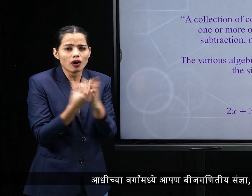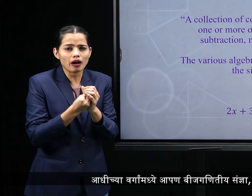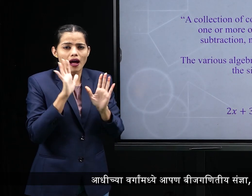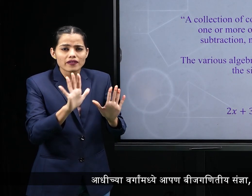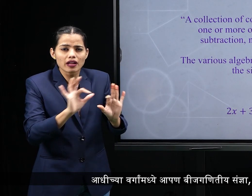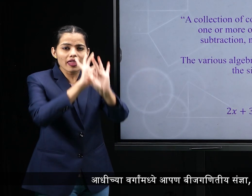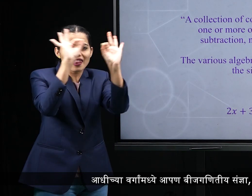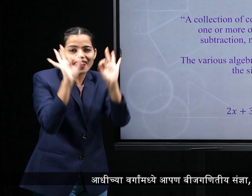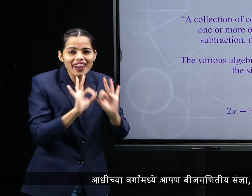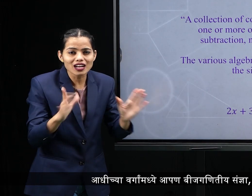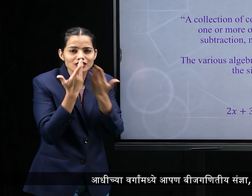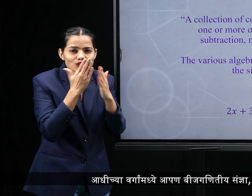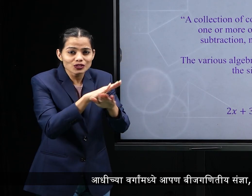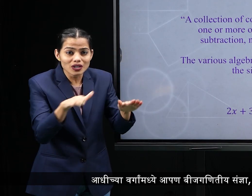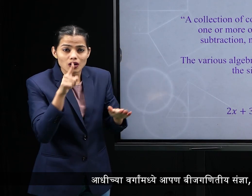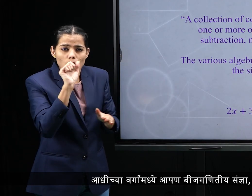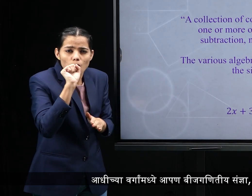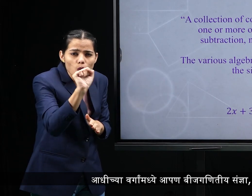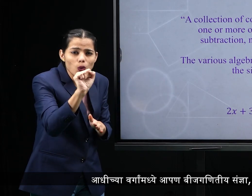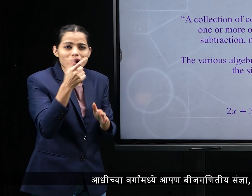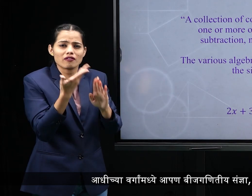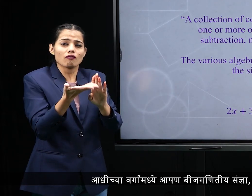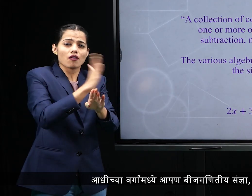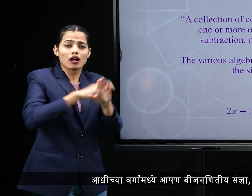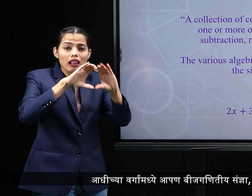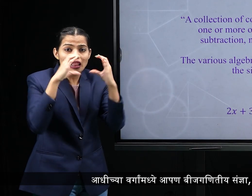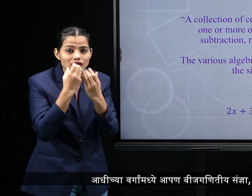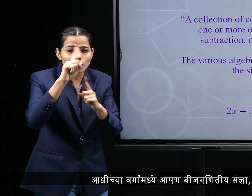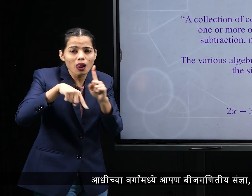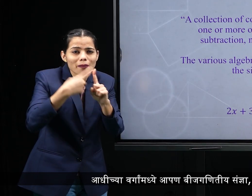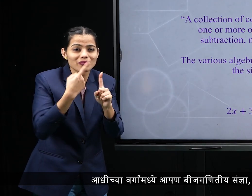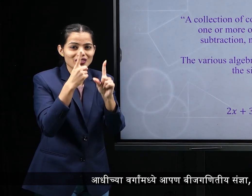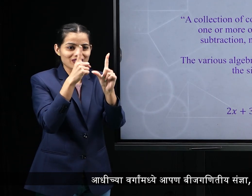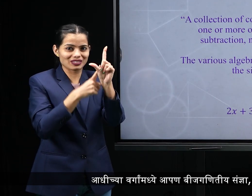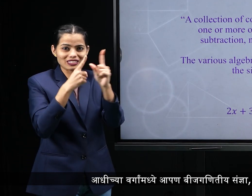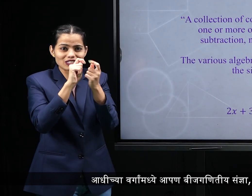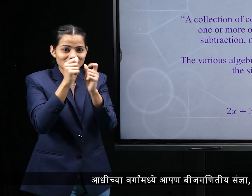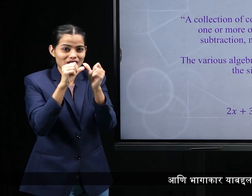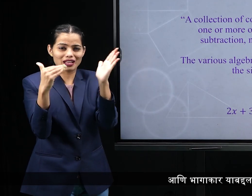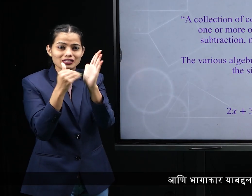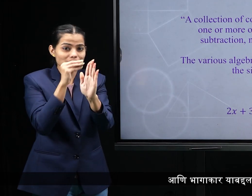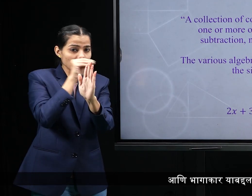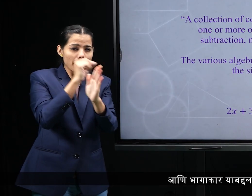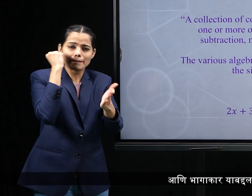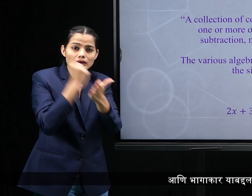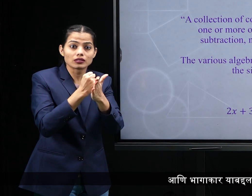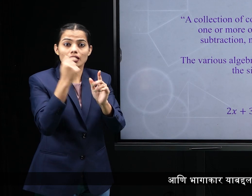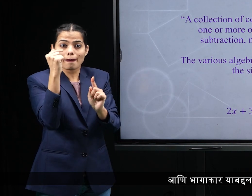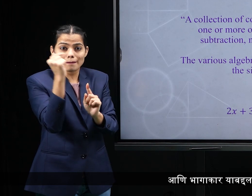आधीच्या वर्गामध्ये आपण बीजगणितीय संख्यांची बेरीज, वजाबाकी, गुणाकार आणि भागाकार याबद्दल